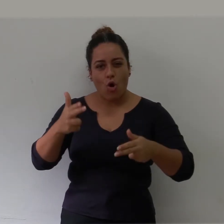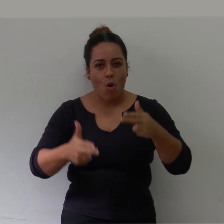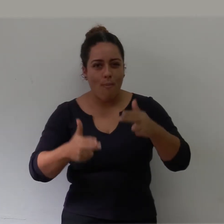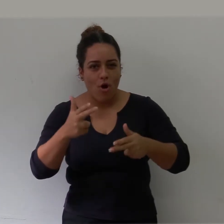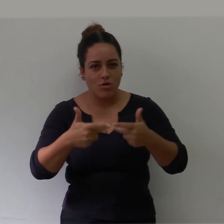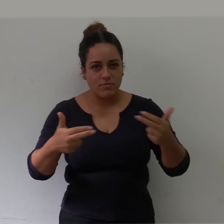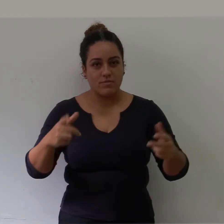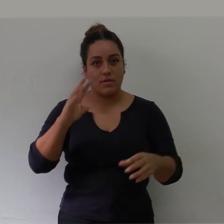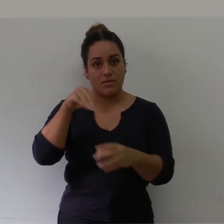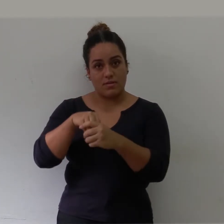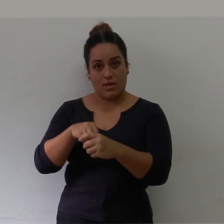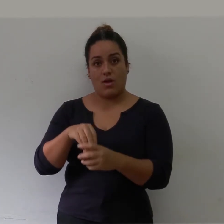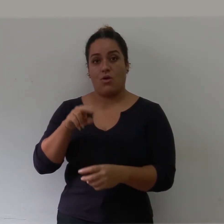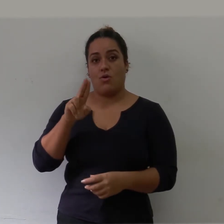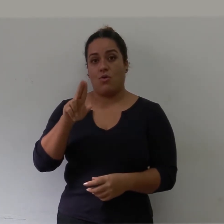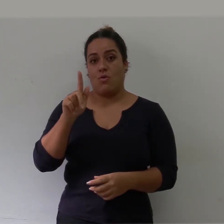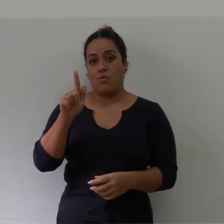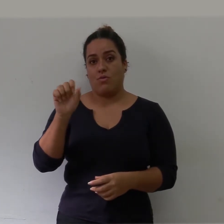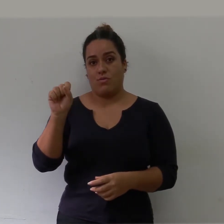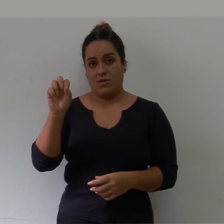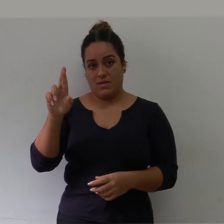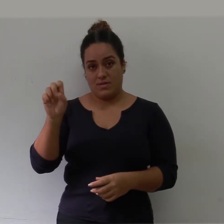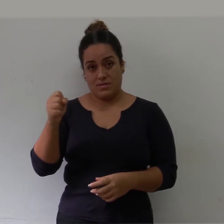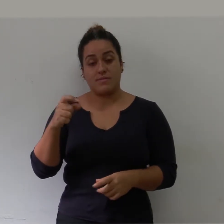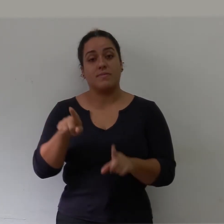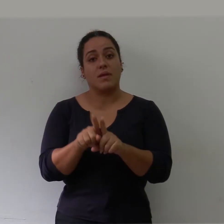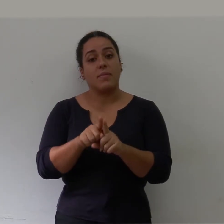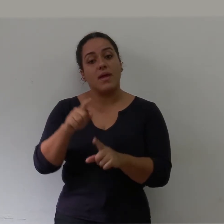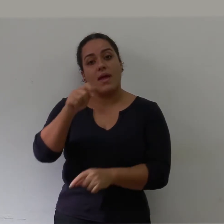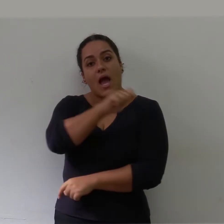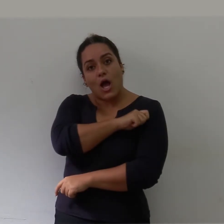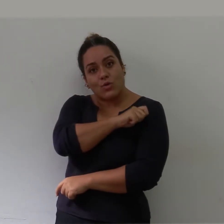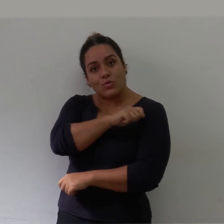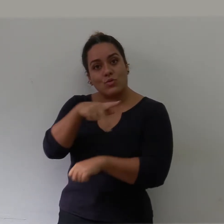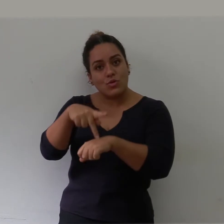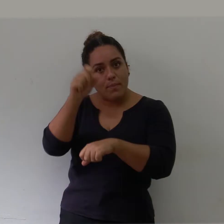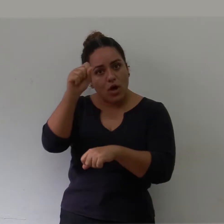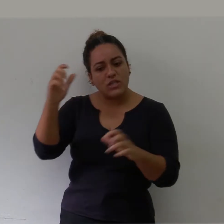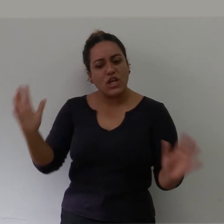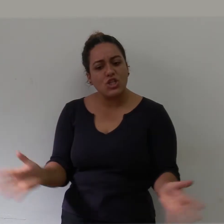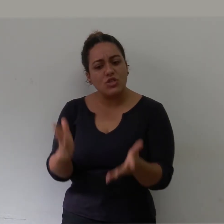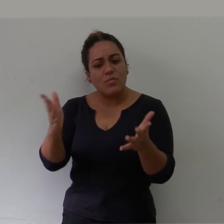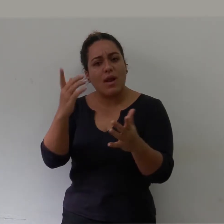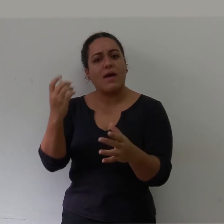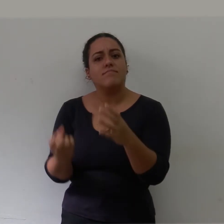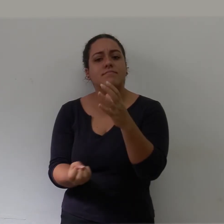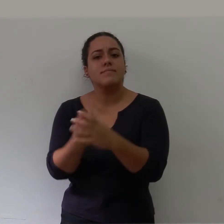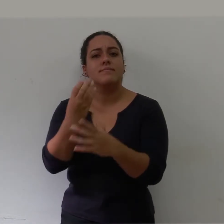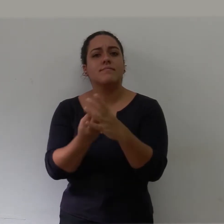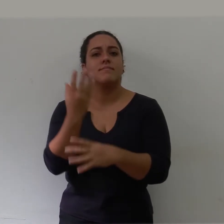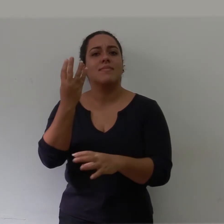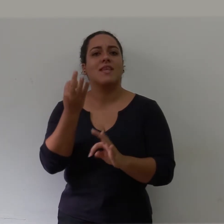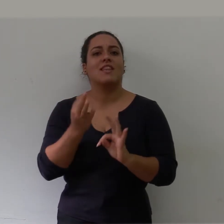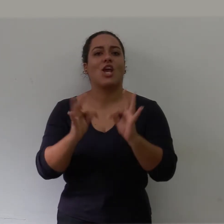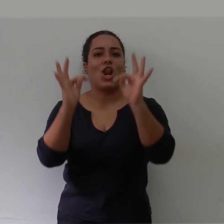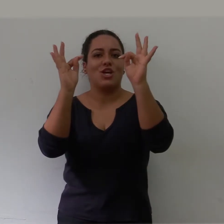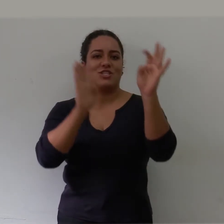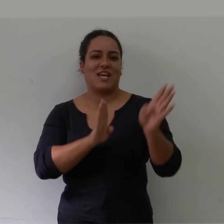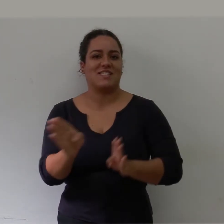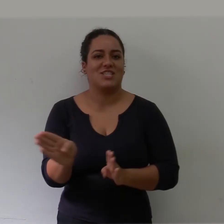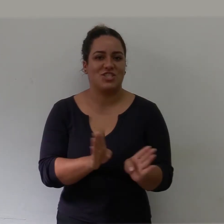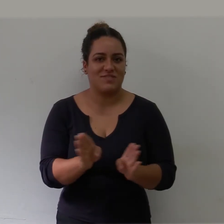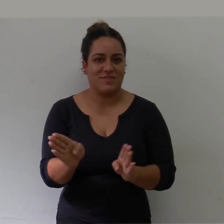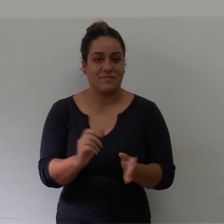de Engenharia da URGS, alunos de pós-graduação são estimulados a criar ferramentas de tecnologia